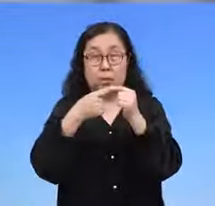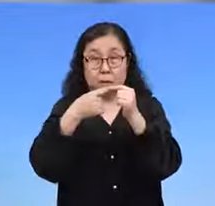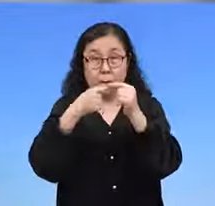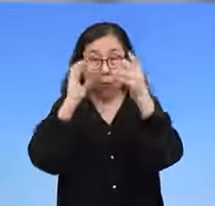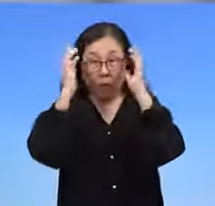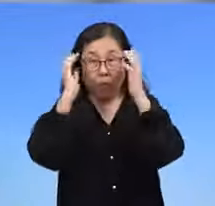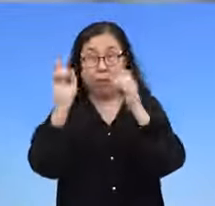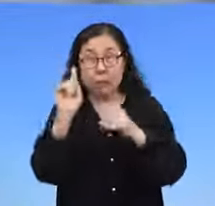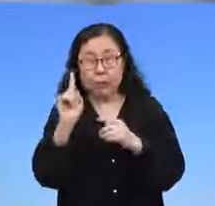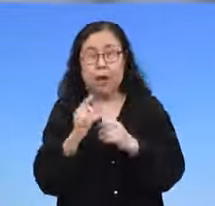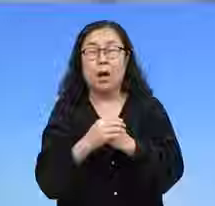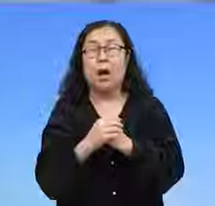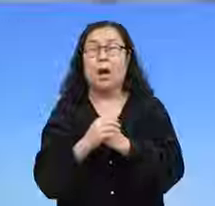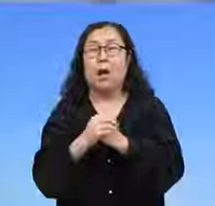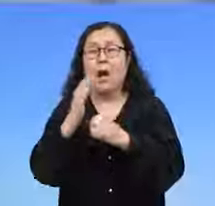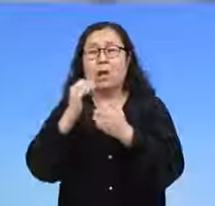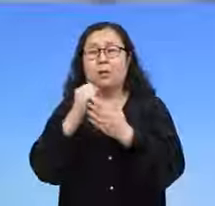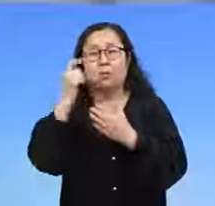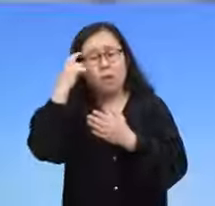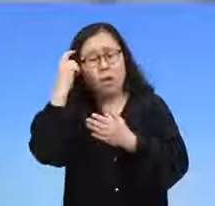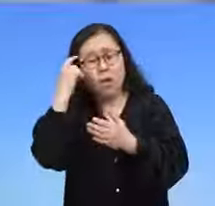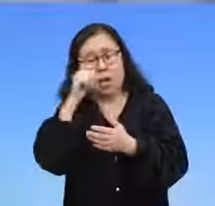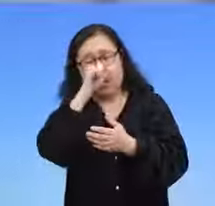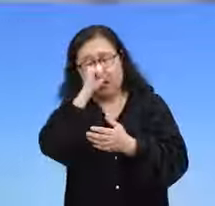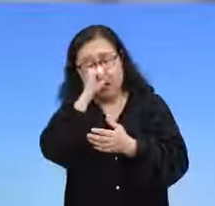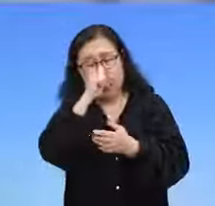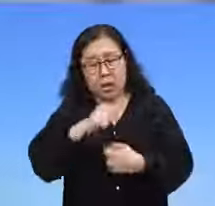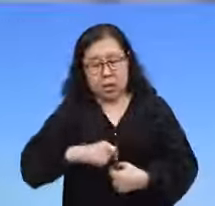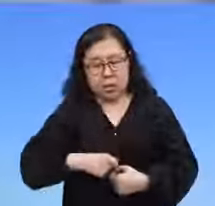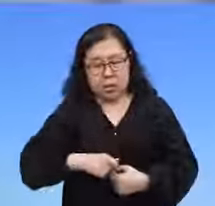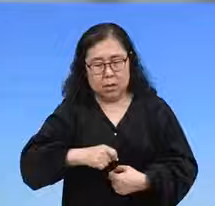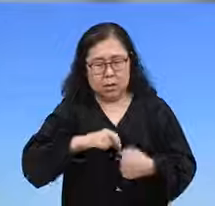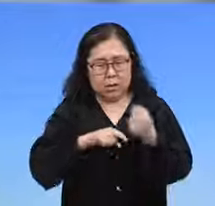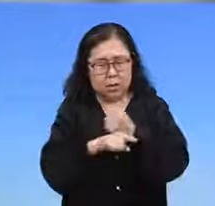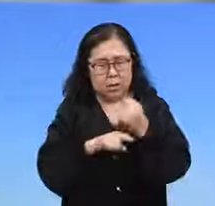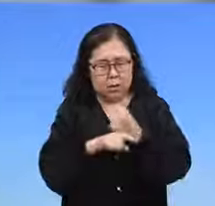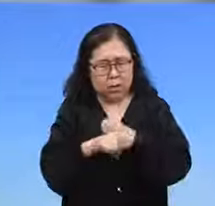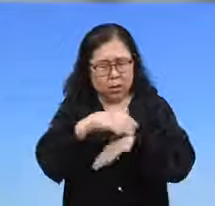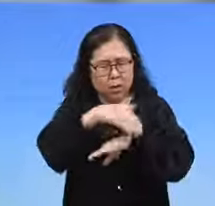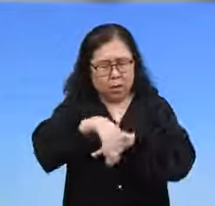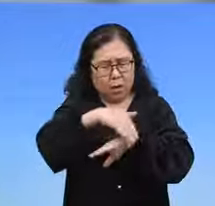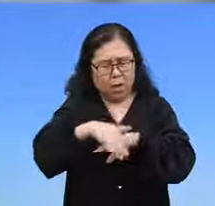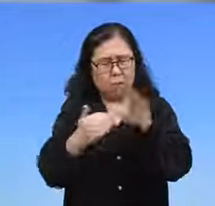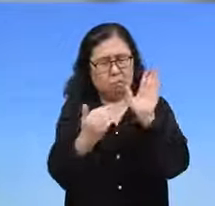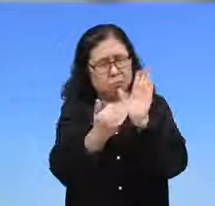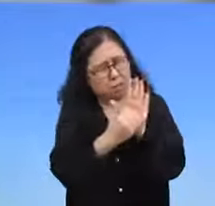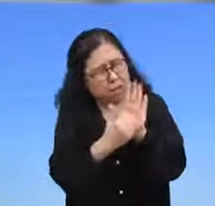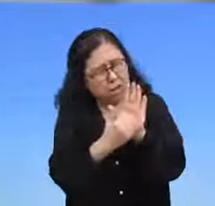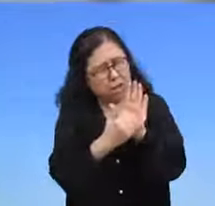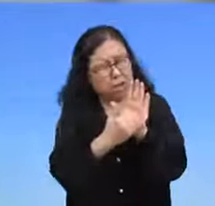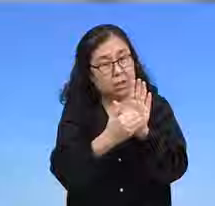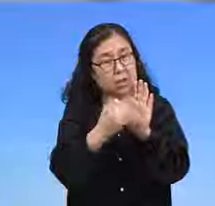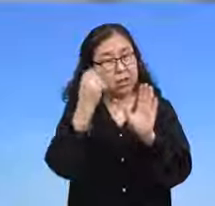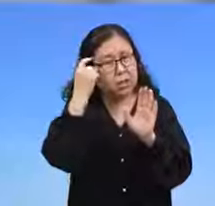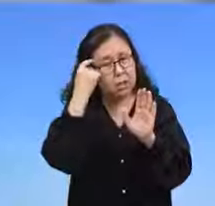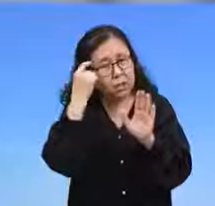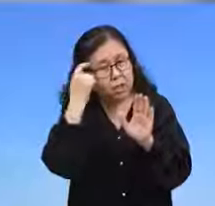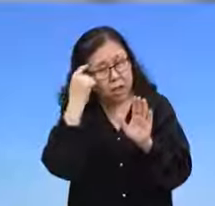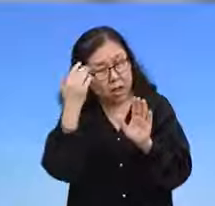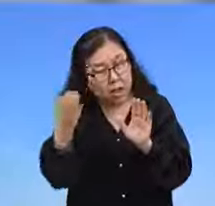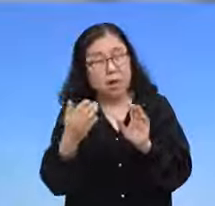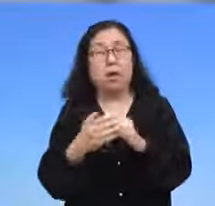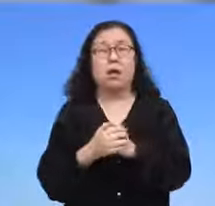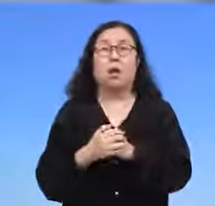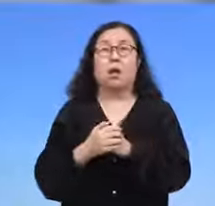첫 번째는요, 하나님은 왜 선한 의도와 계획을 막으시는가? 이런 혼란스러운